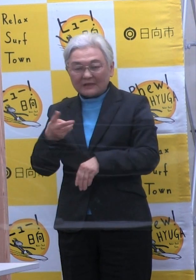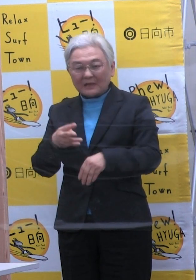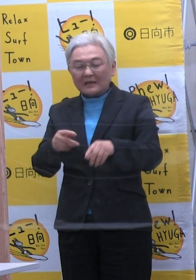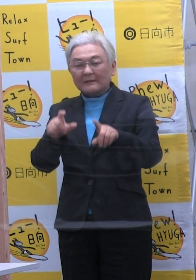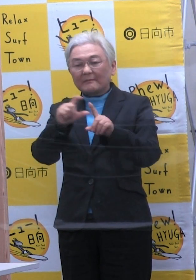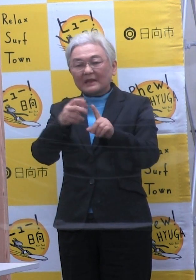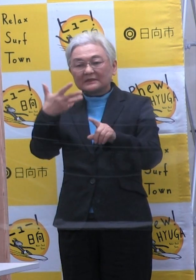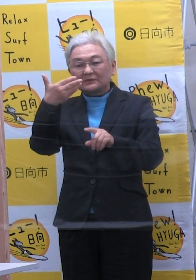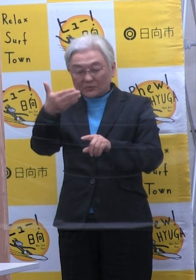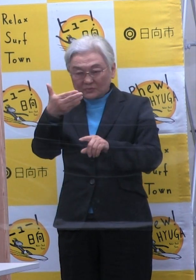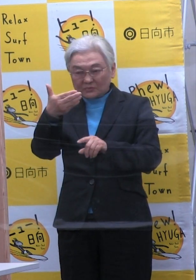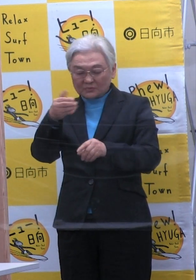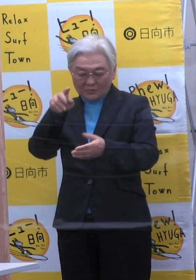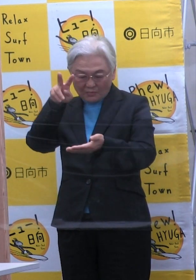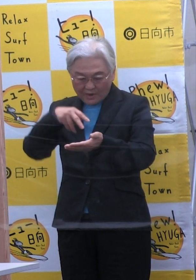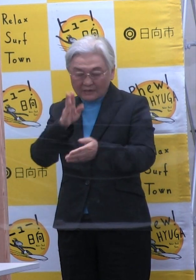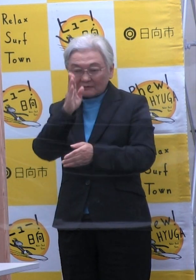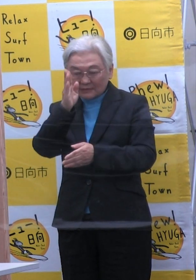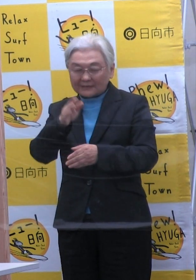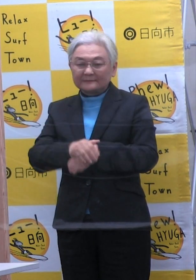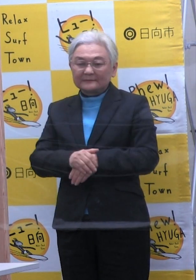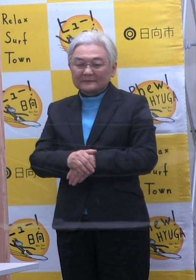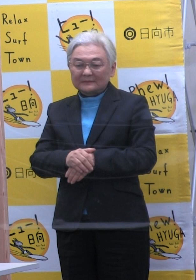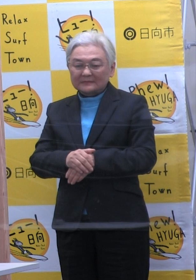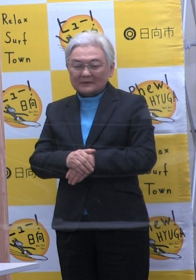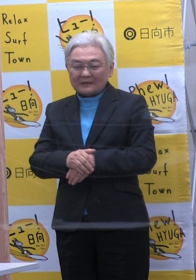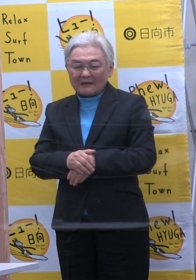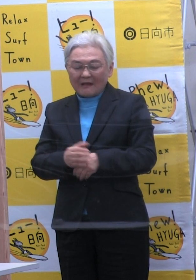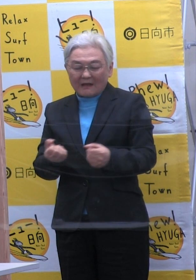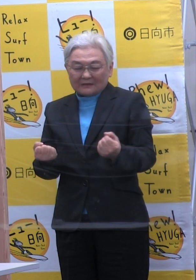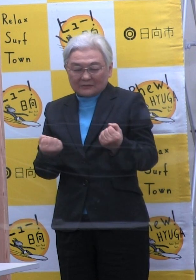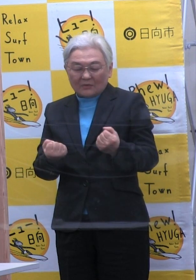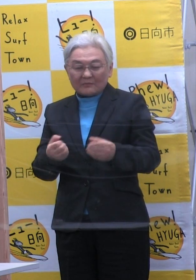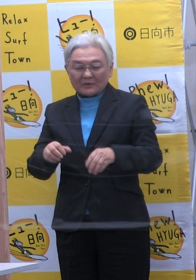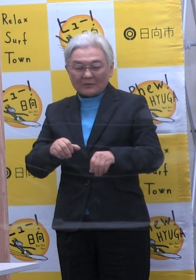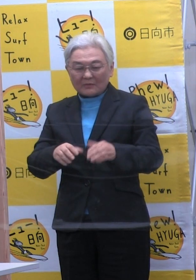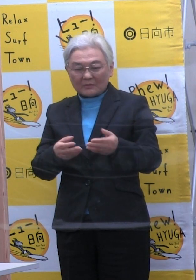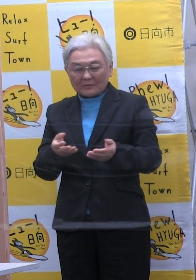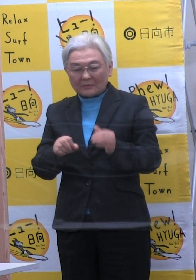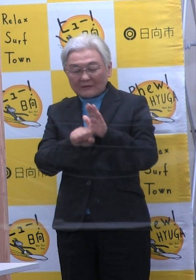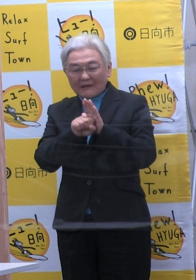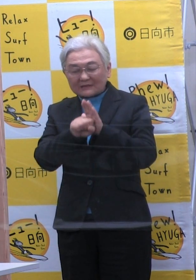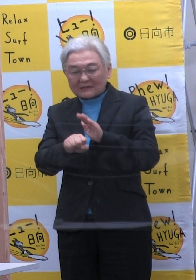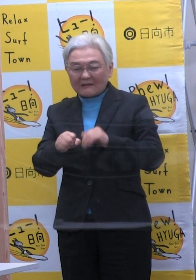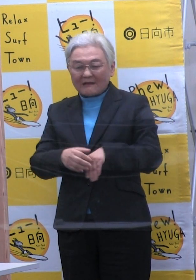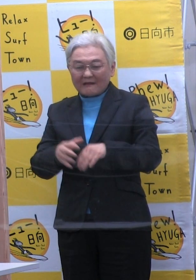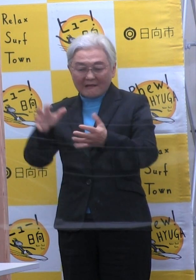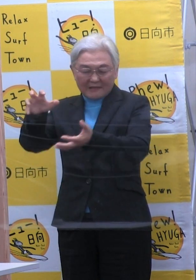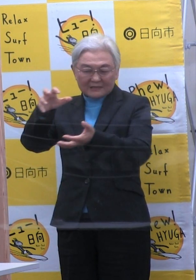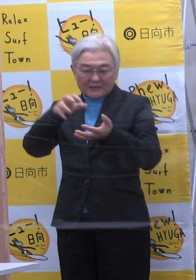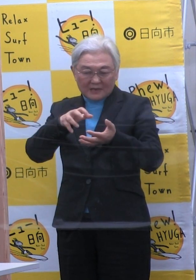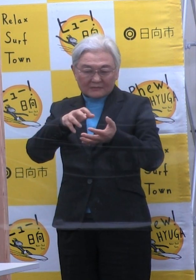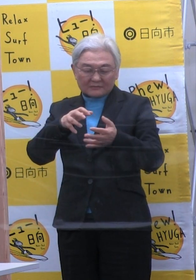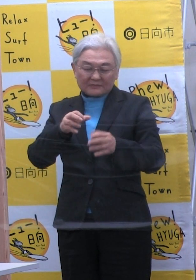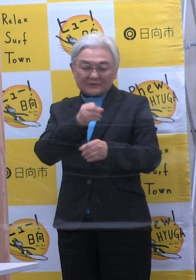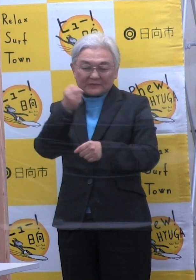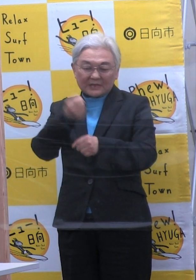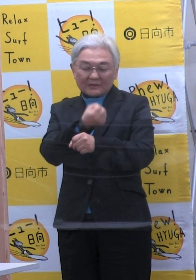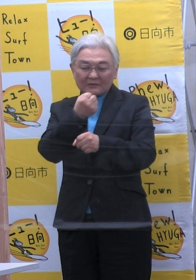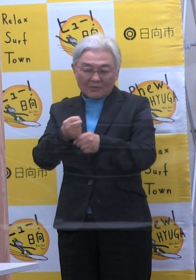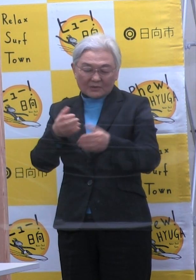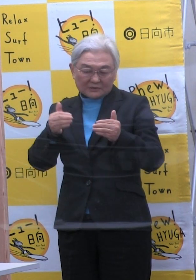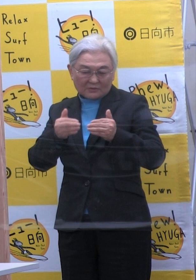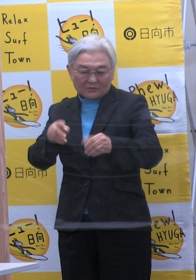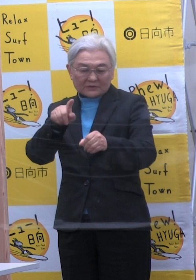9ページをご覧ください。強みを生かした稼げる産業振興として、本市の特産品